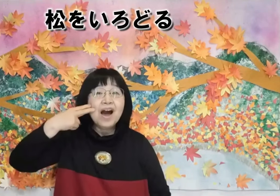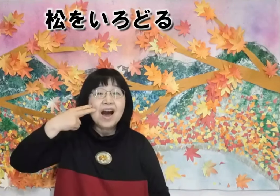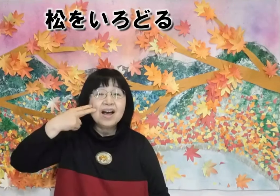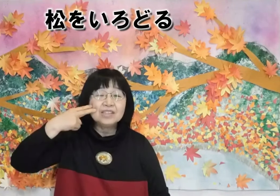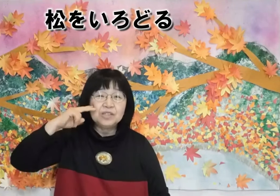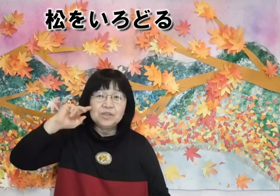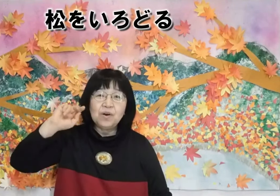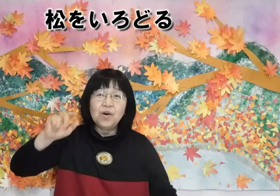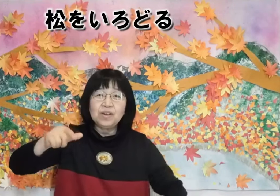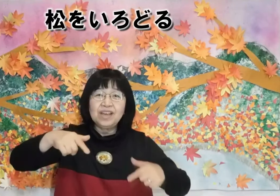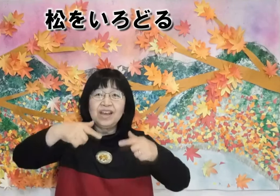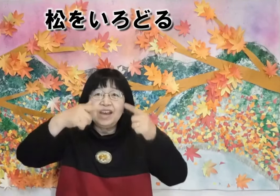松を